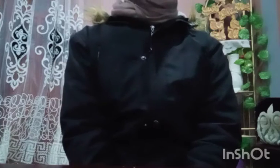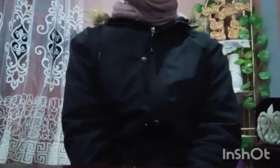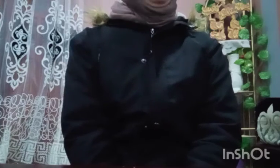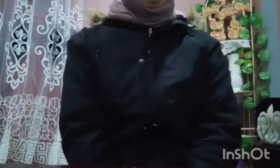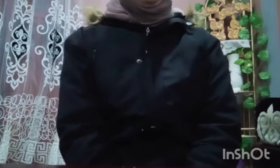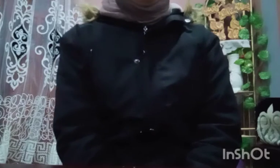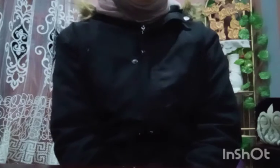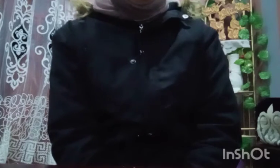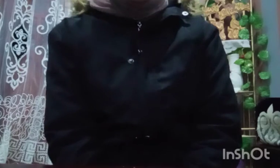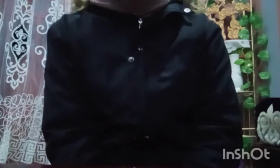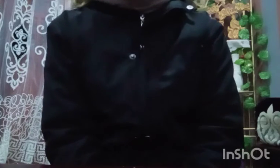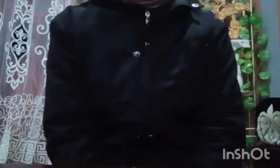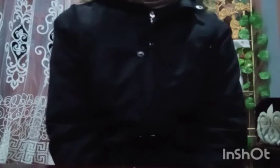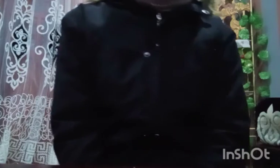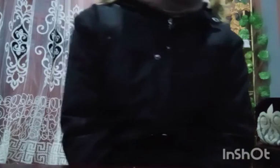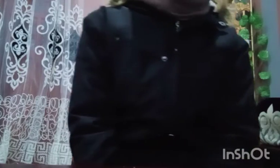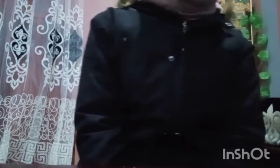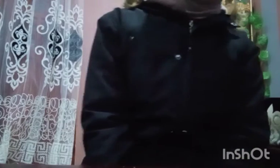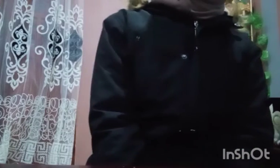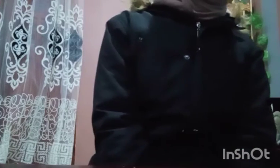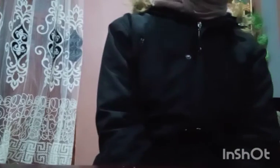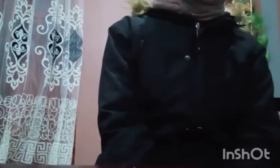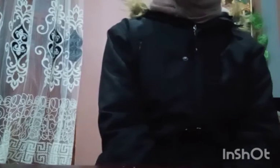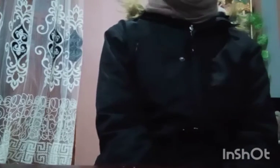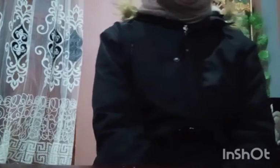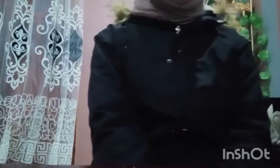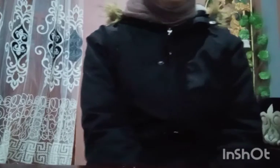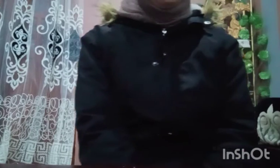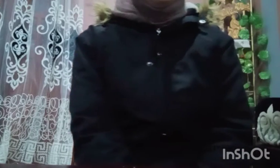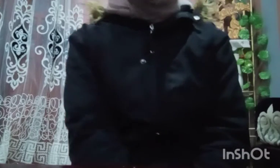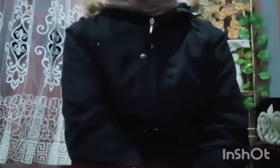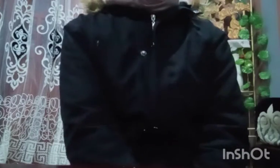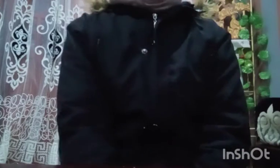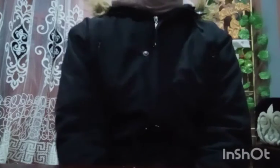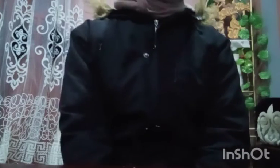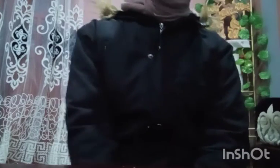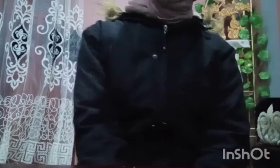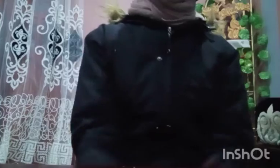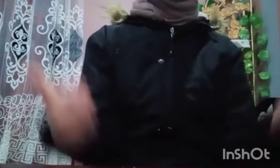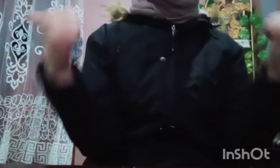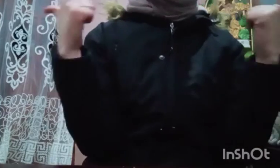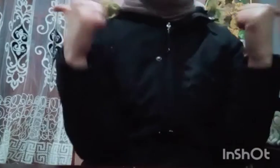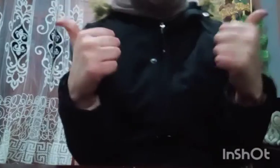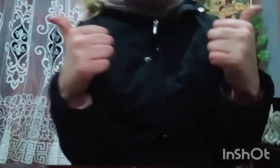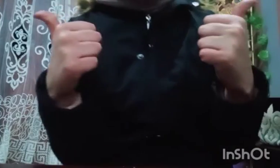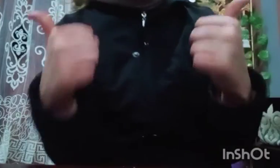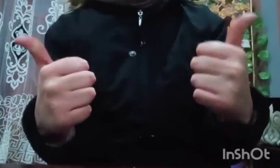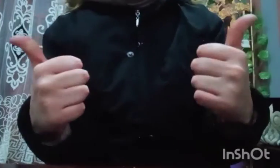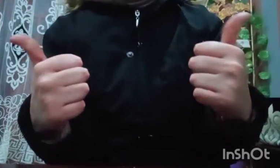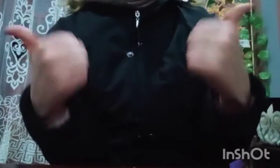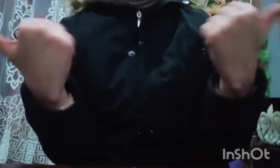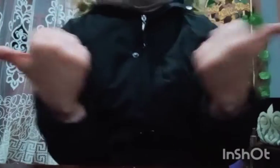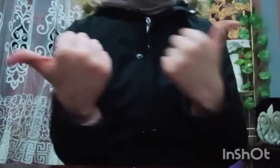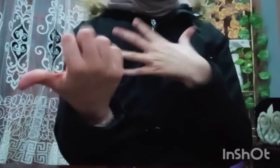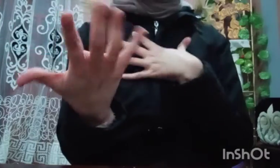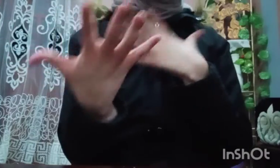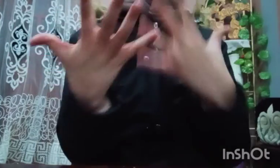بعين الاعتبار وتفهموا عليا وتكونسنتريو مليح مع هضرتي وتحطوا لي اكيد جام هكا حلوه